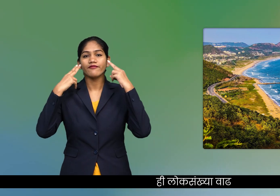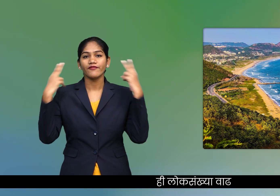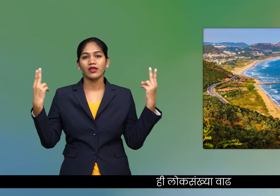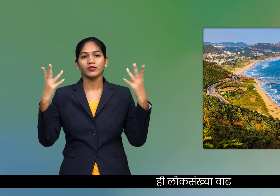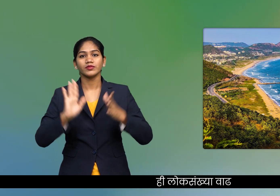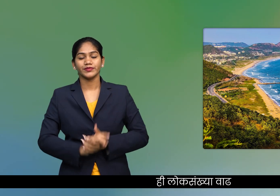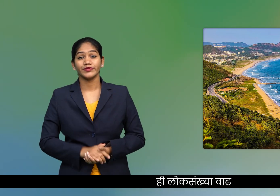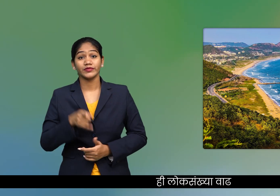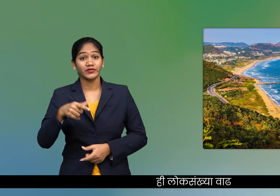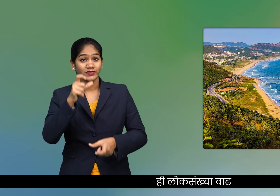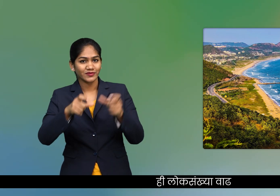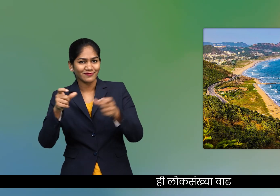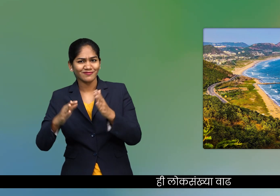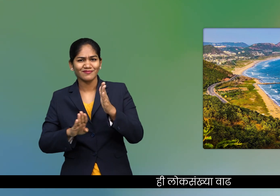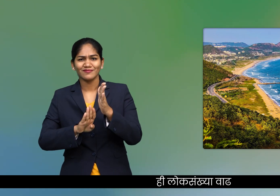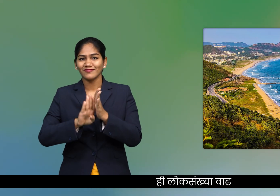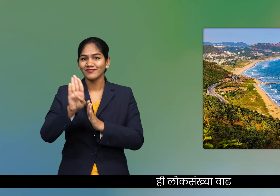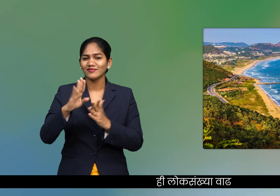ही लोकसंख्या वाढ